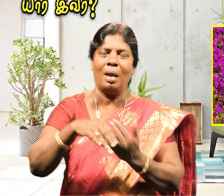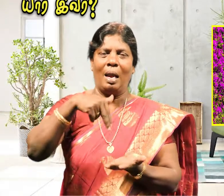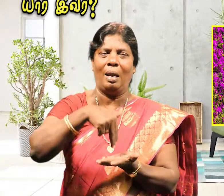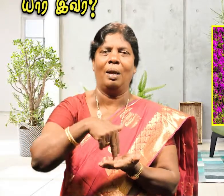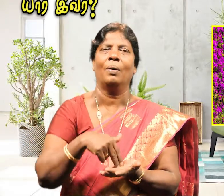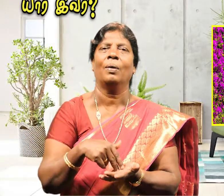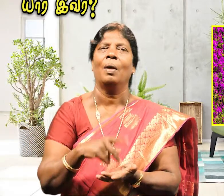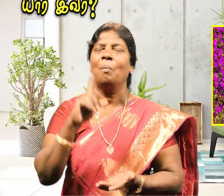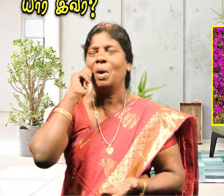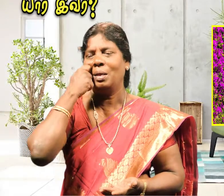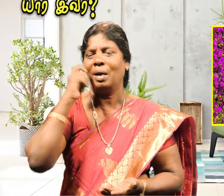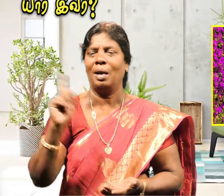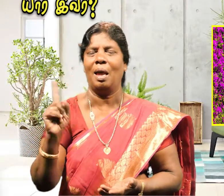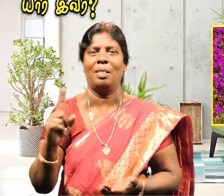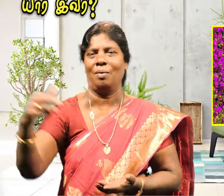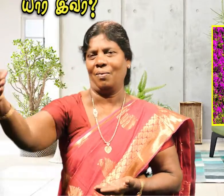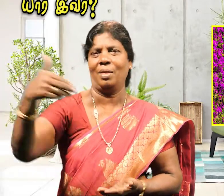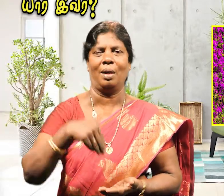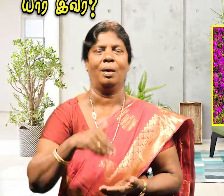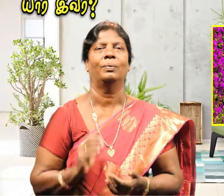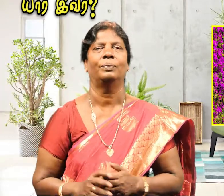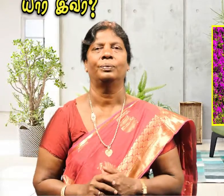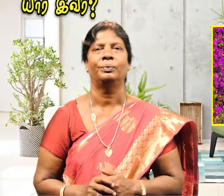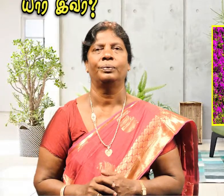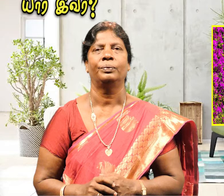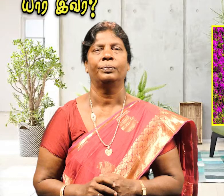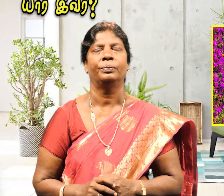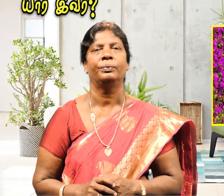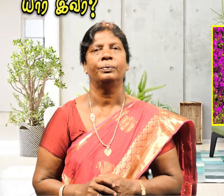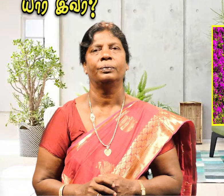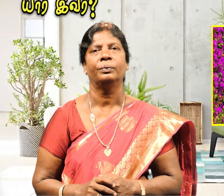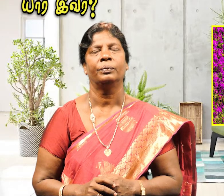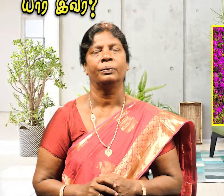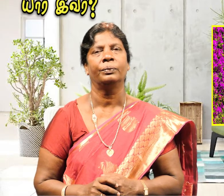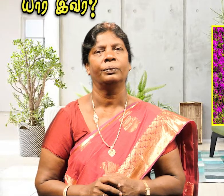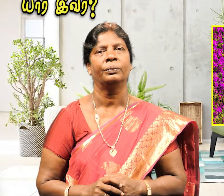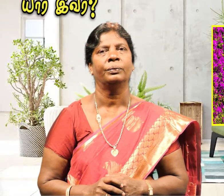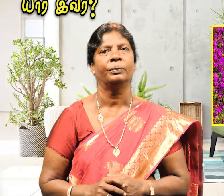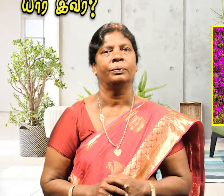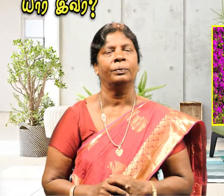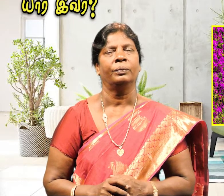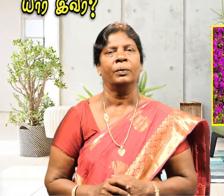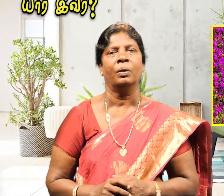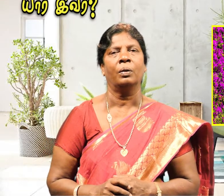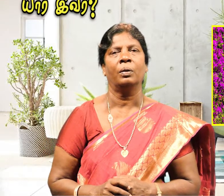வந்து வருகிற மனிதர்களை நாம் பார்க்கிறோம். அதிலே